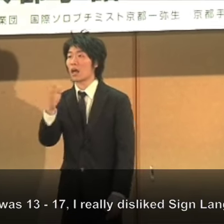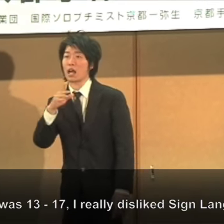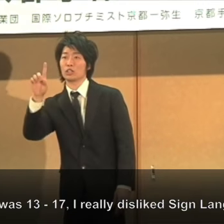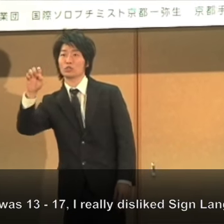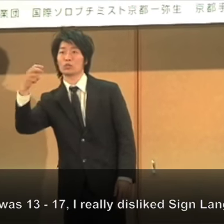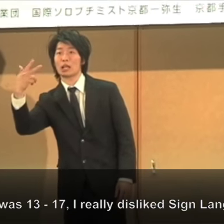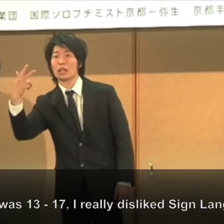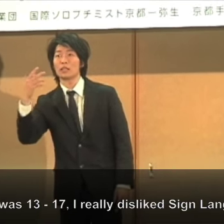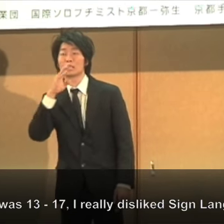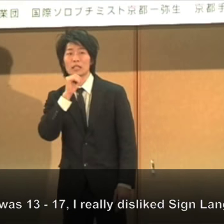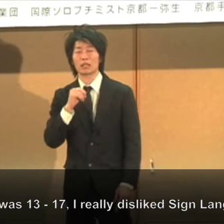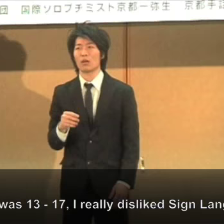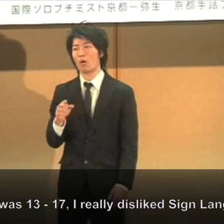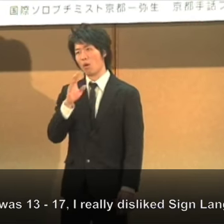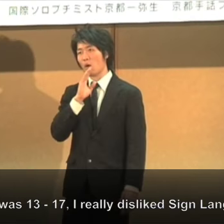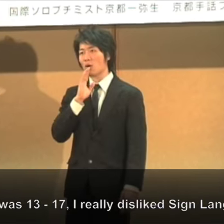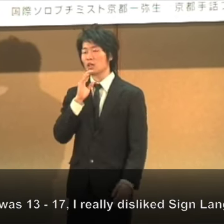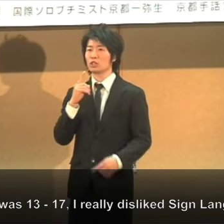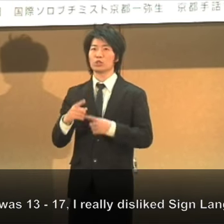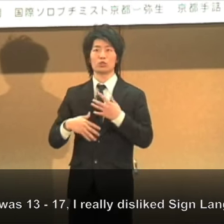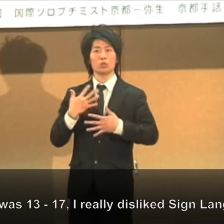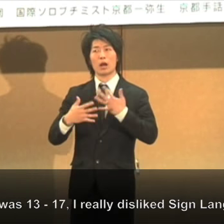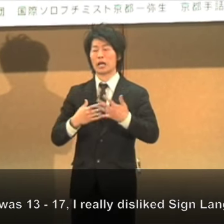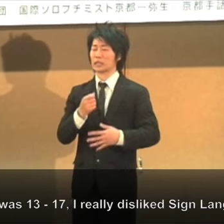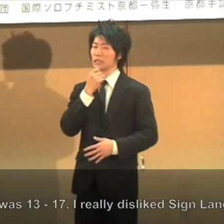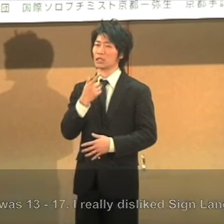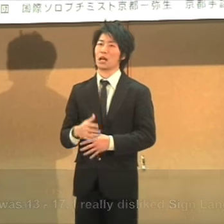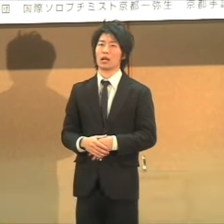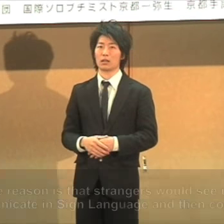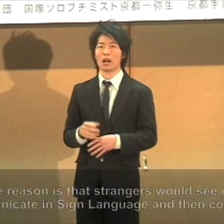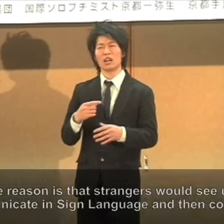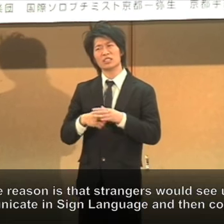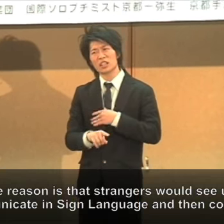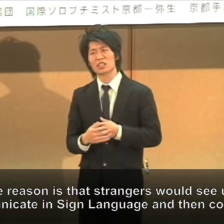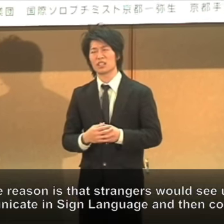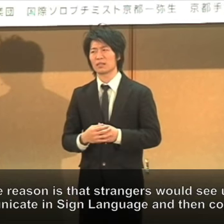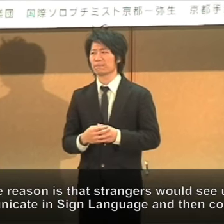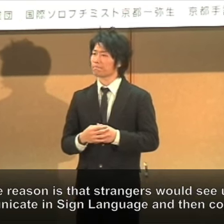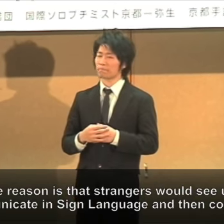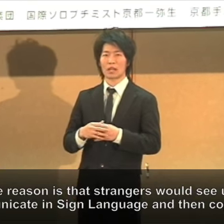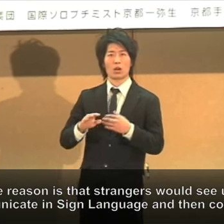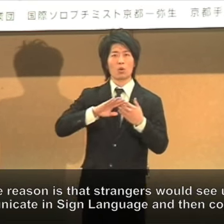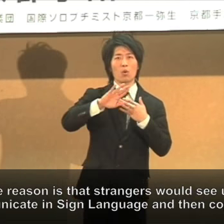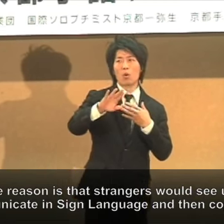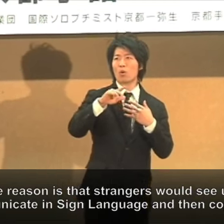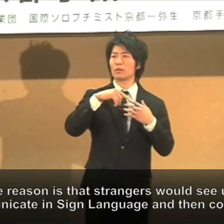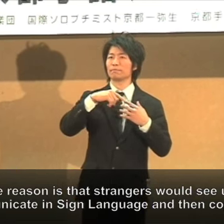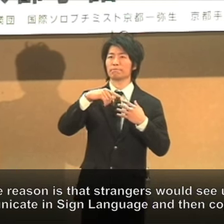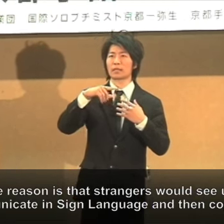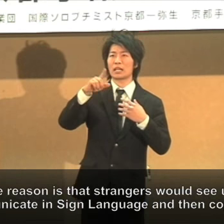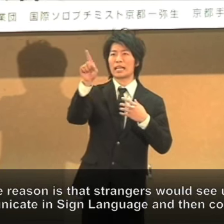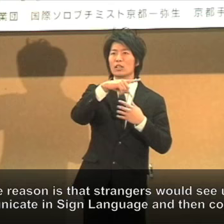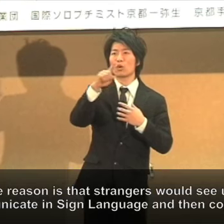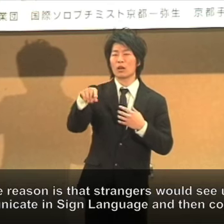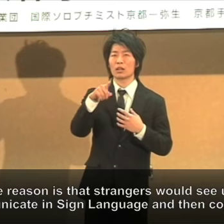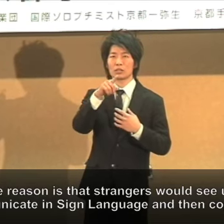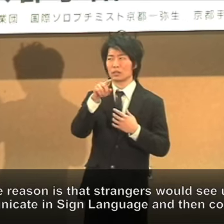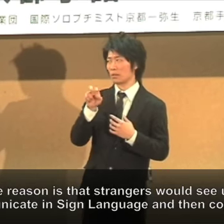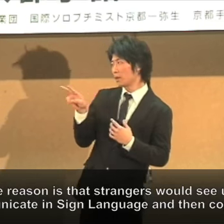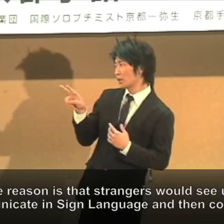から17歳の時、私は本当に手話が嫌いでした。なぜかというと、外人の前に行